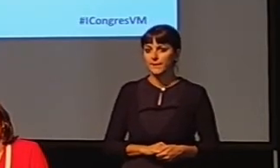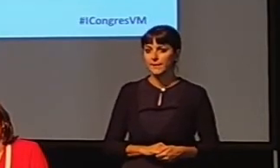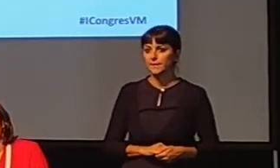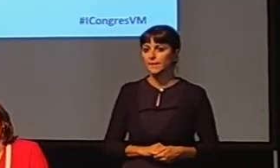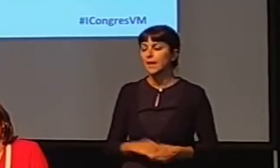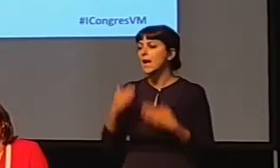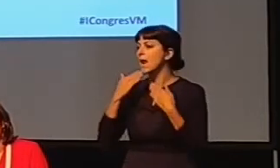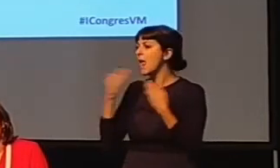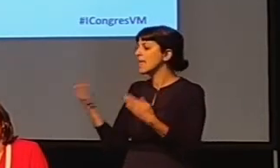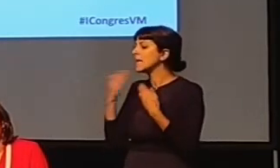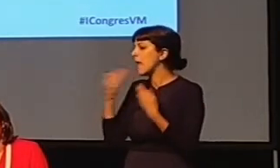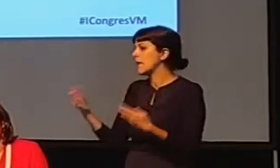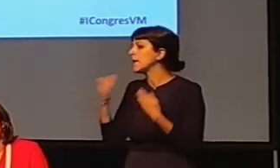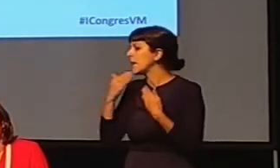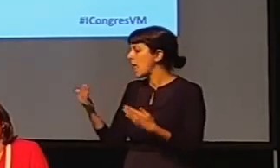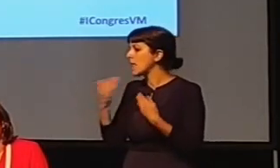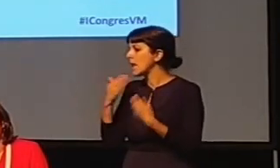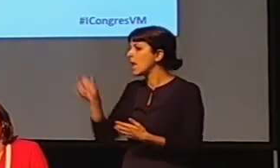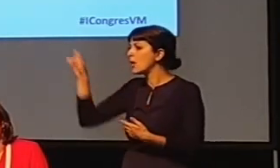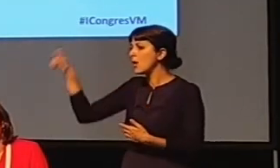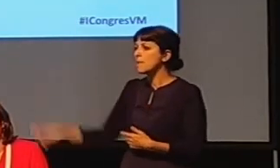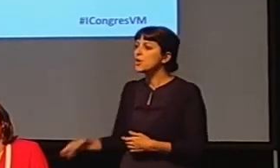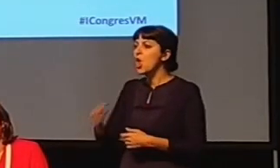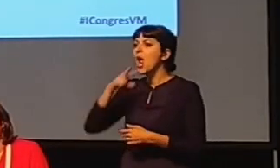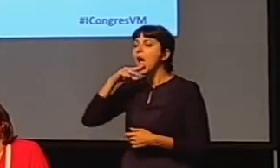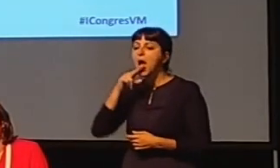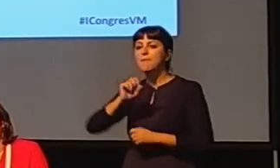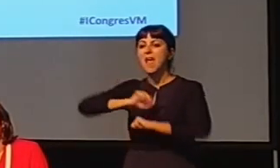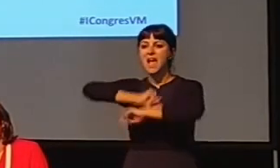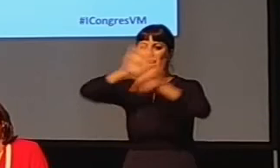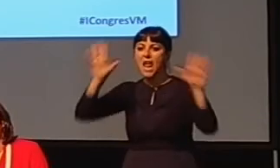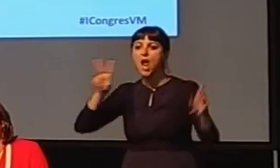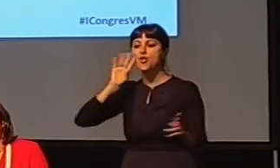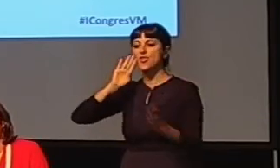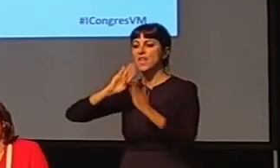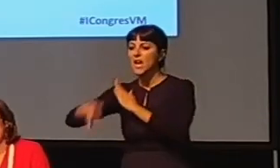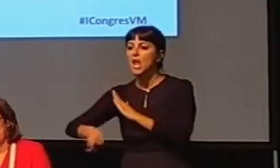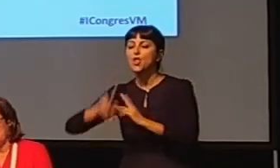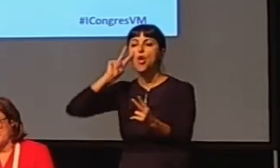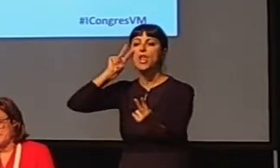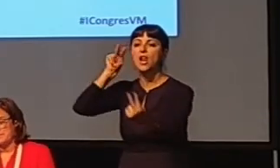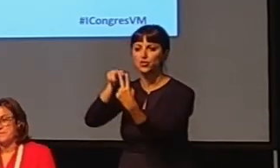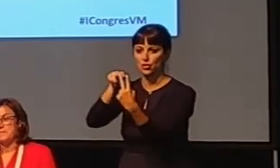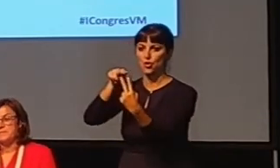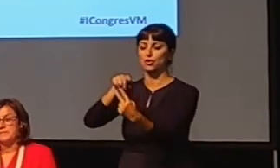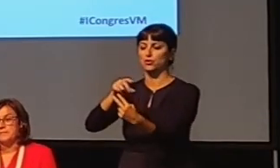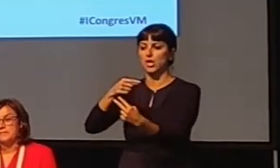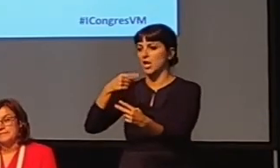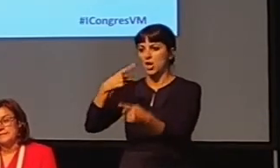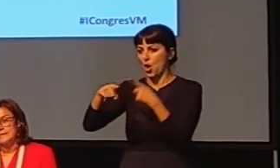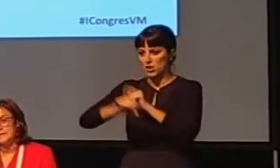Bueno, gracias. Alguien que habla claro, directo y a los ojos y dice las cosas como son.